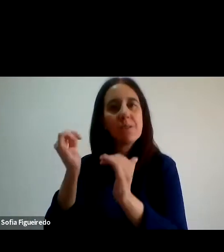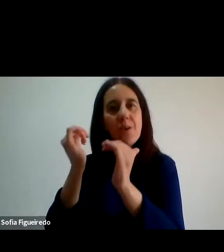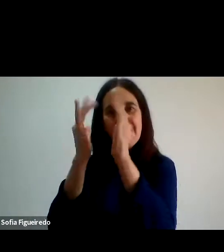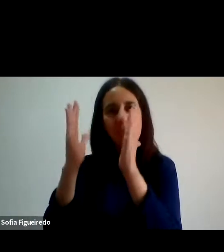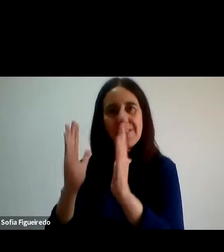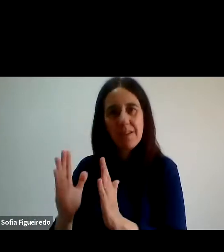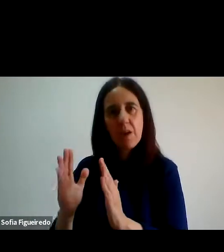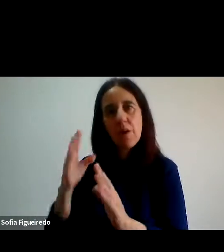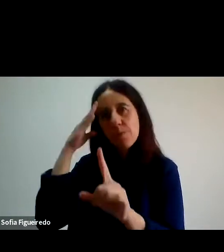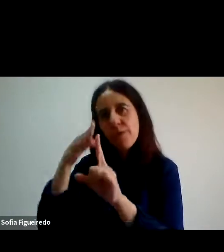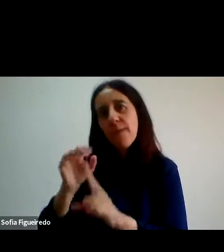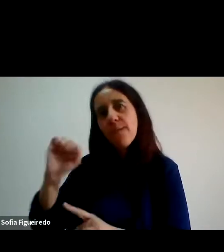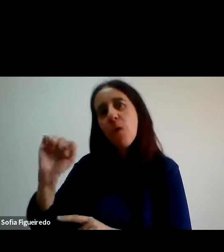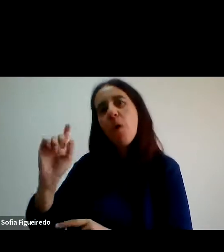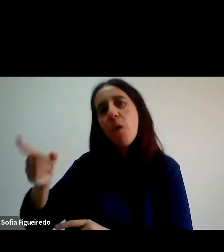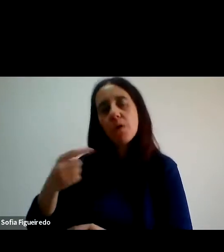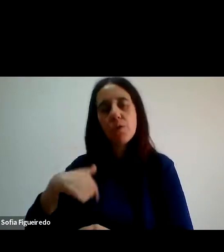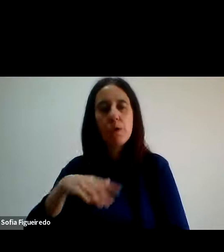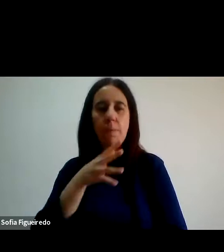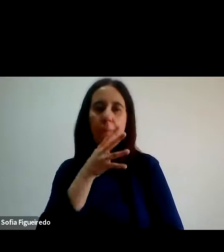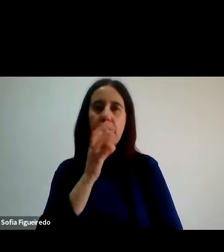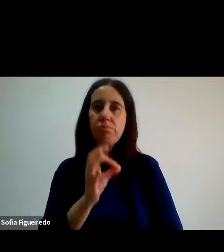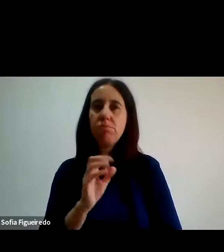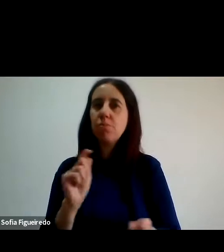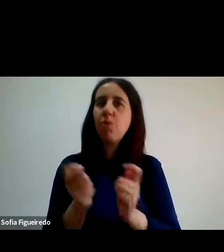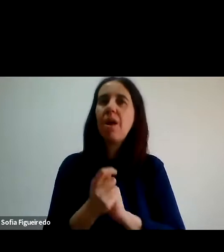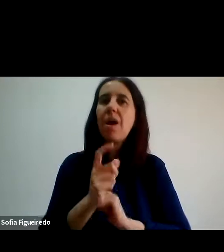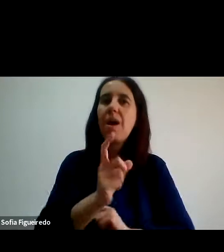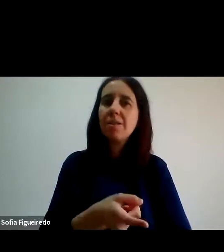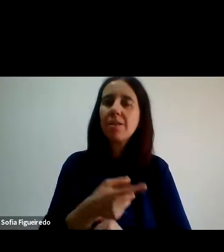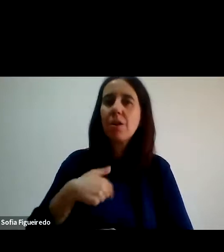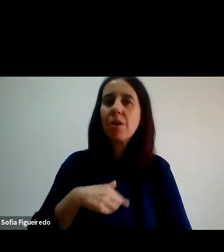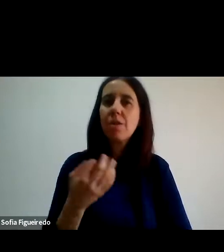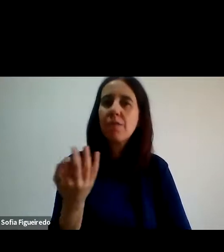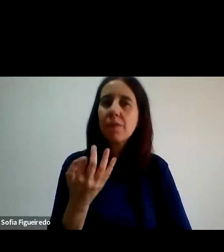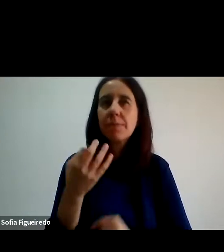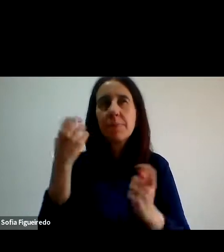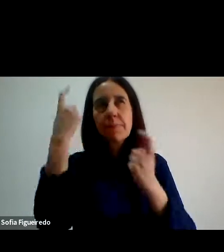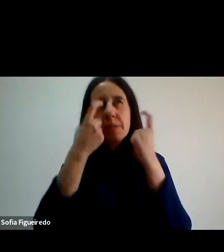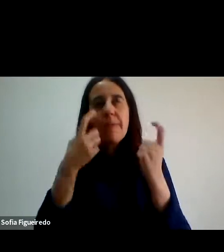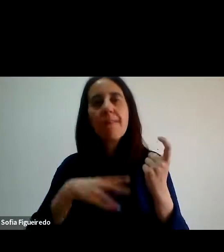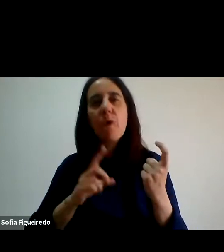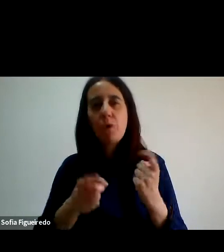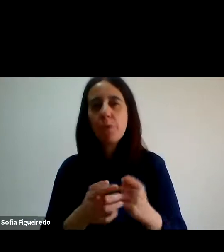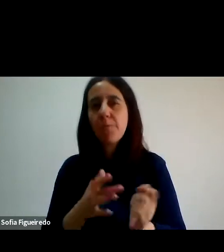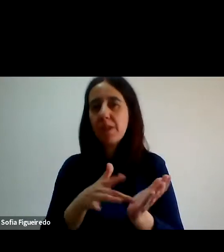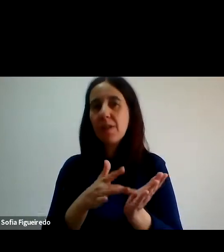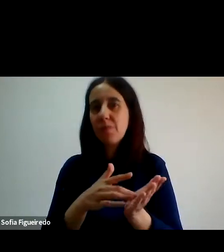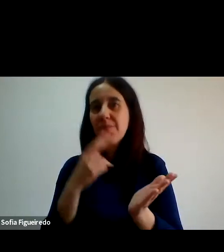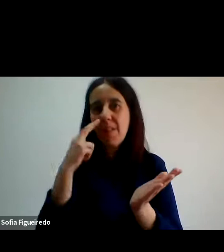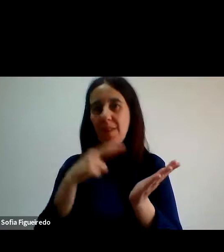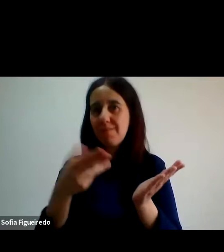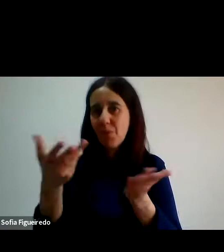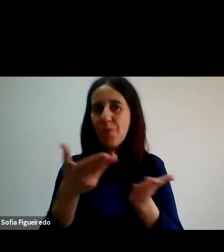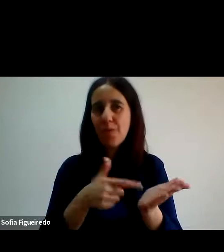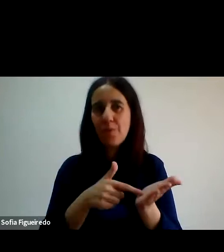são os nossos objetivos, o que é que nós queremos efetivamente mudar, o que é que nós queremos efetivamente pensar. Eu convido-vos a ler este livro do Simon